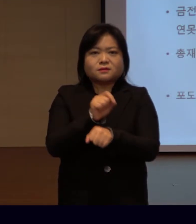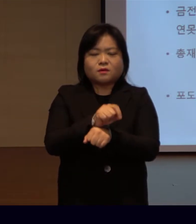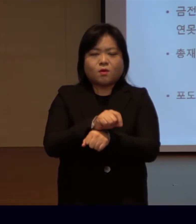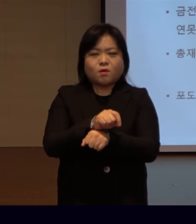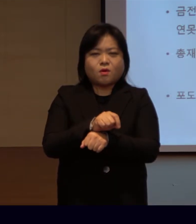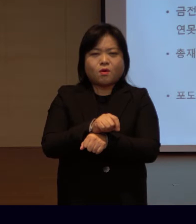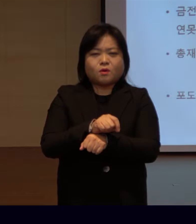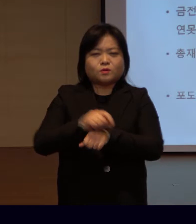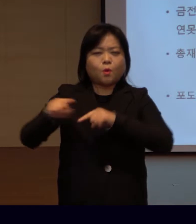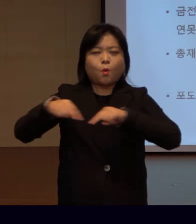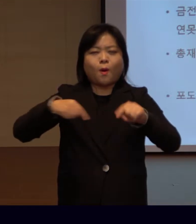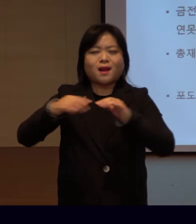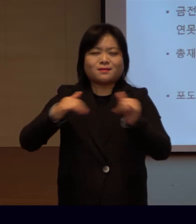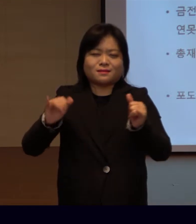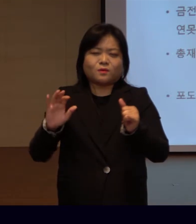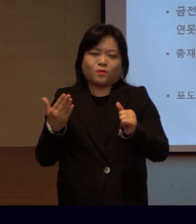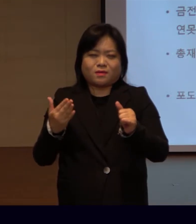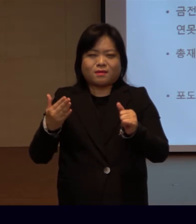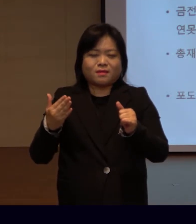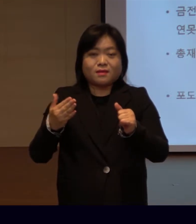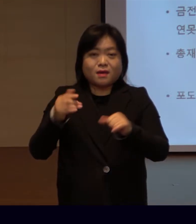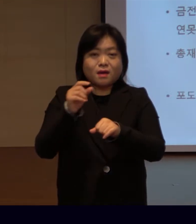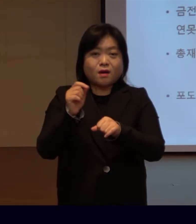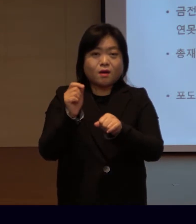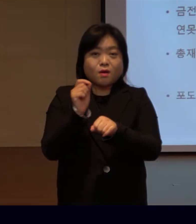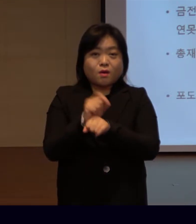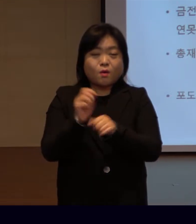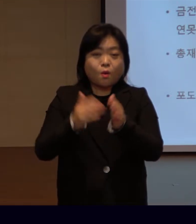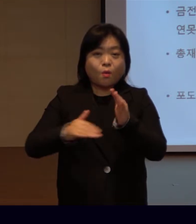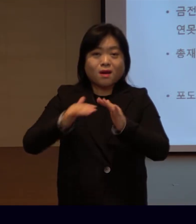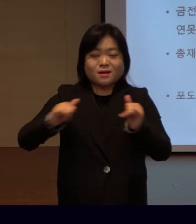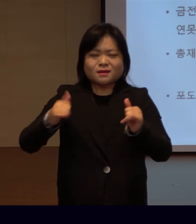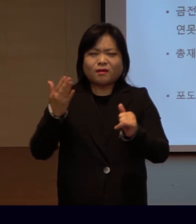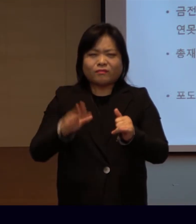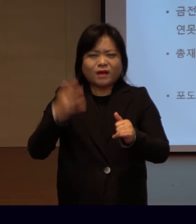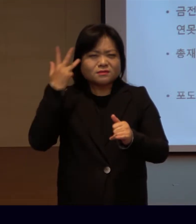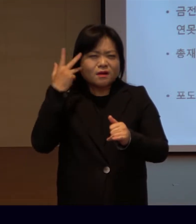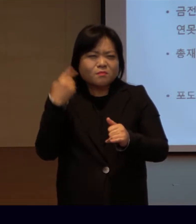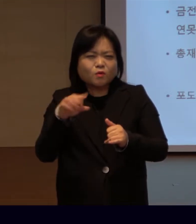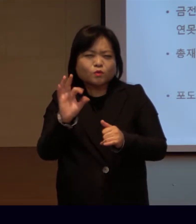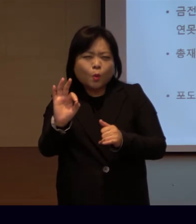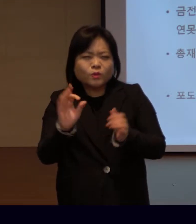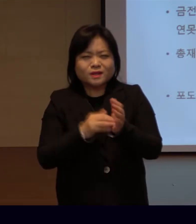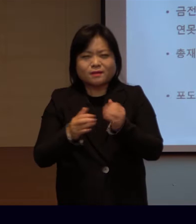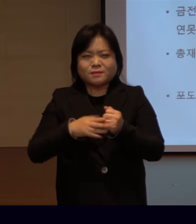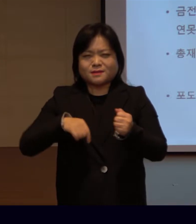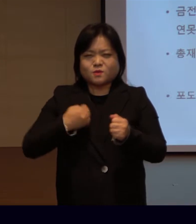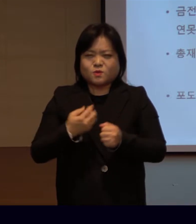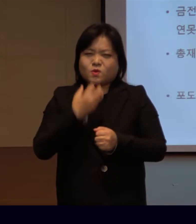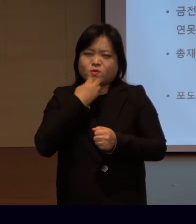또 자기가 이롭게 이 사람은 철학이 돈이기 때문에 하고 또